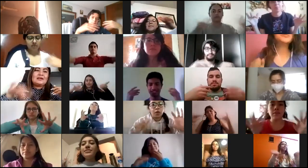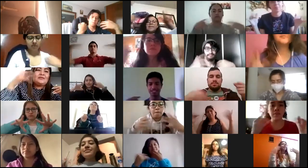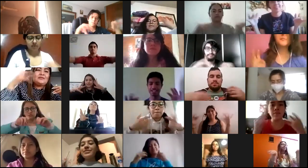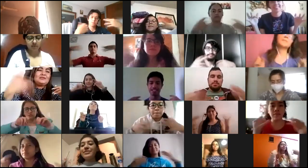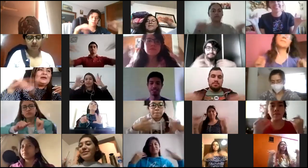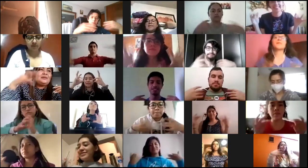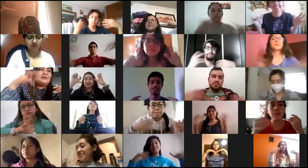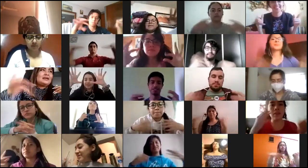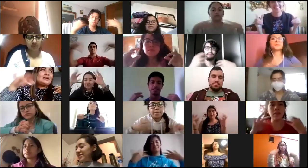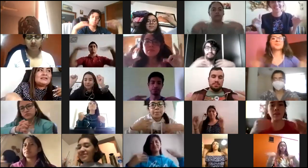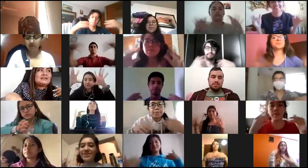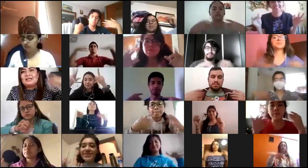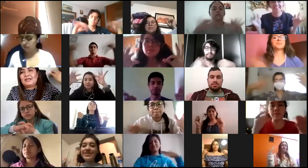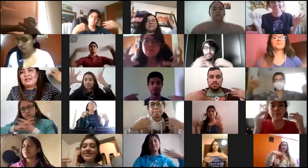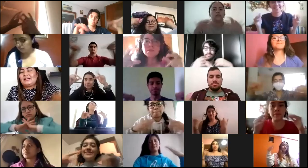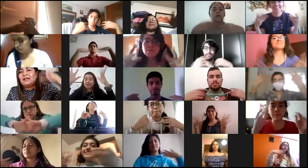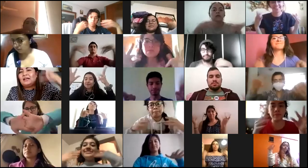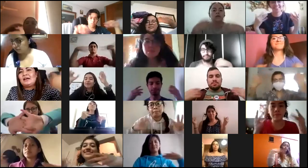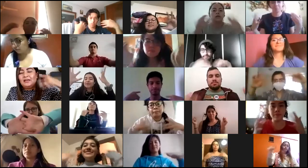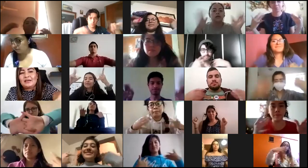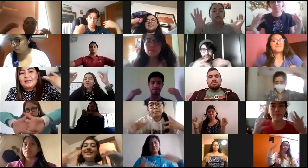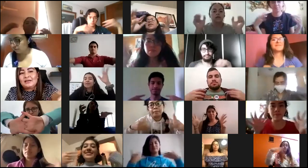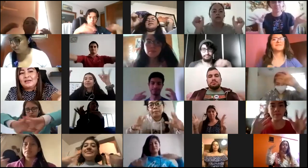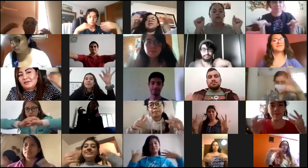Sacudan para que sientan cómo se relajan.